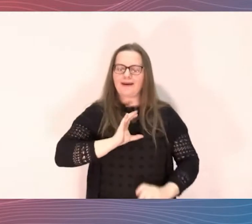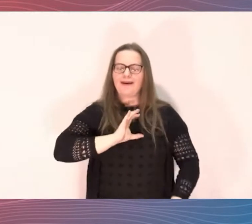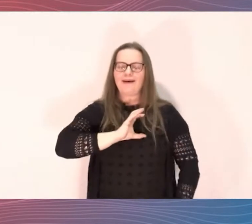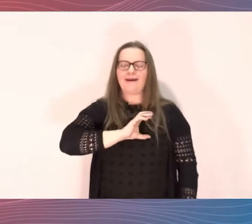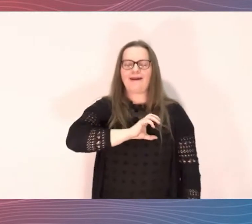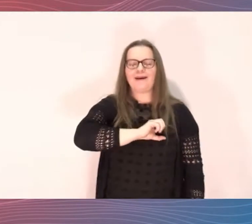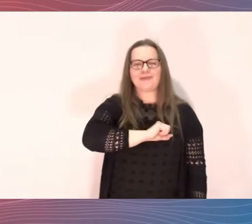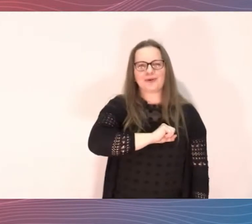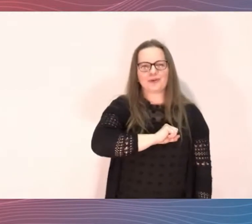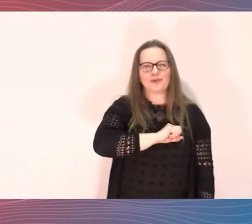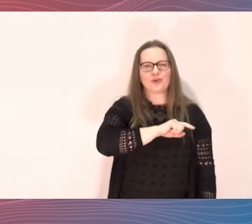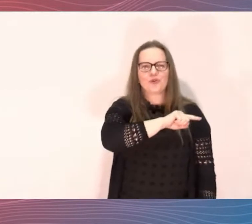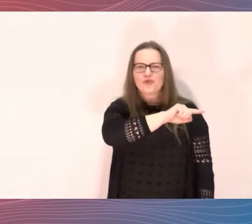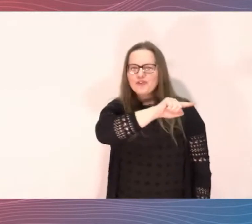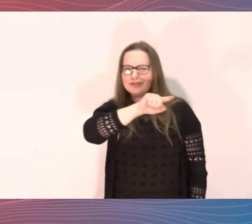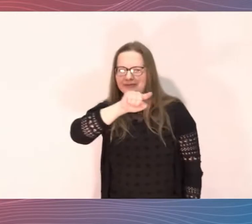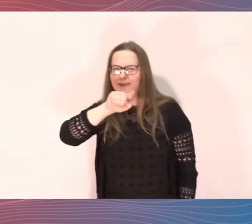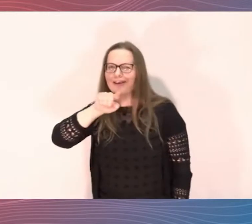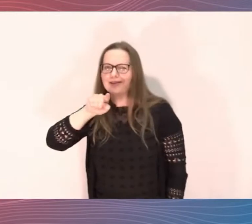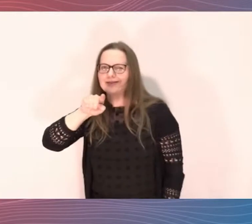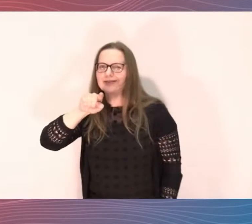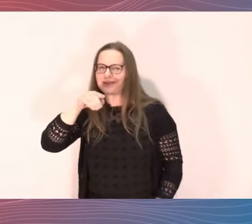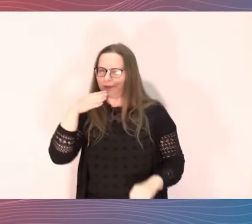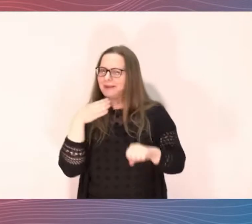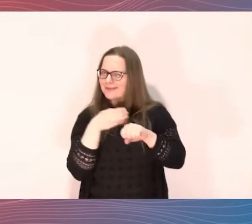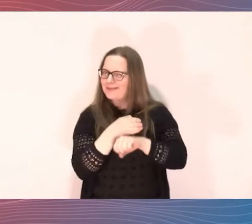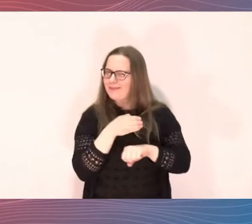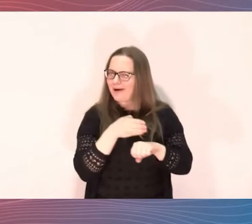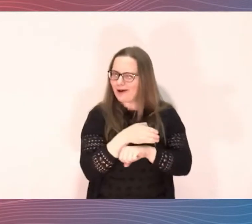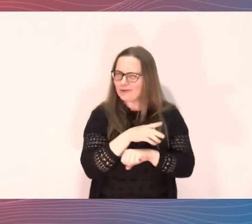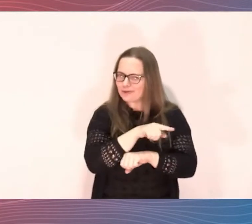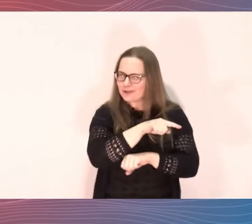Quem está envolvido em tudo isso?